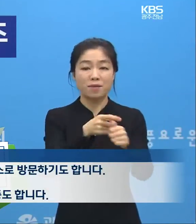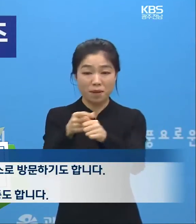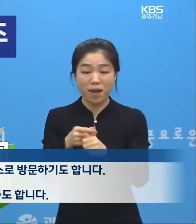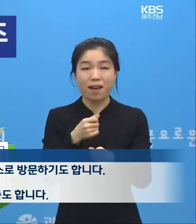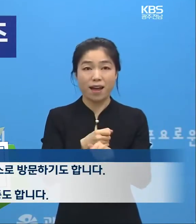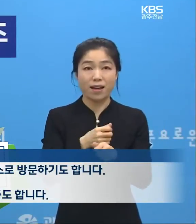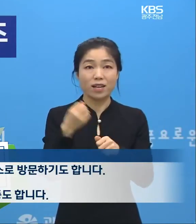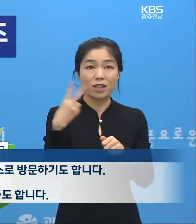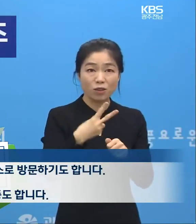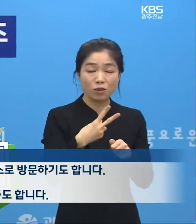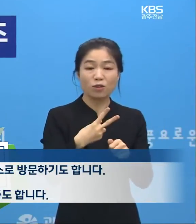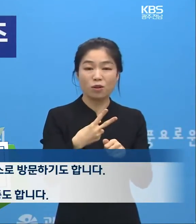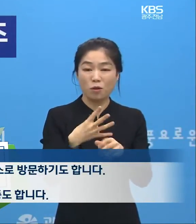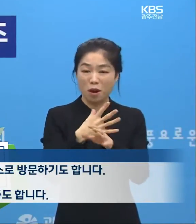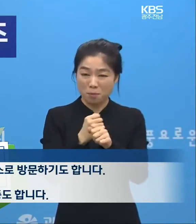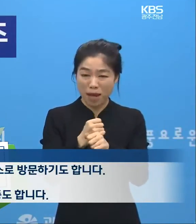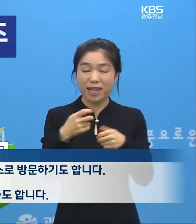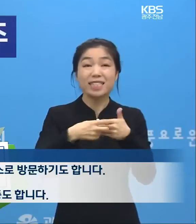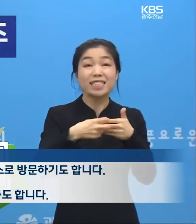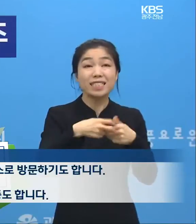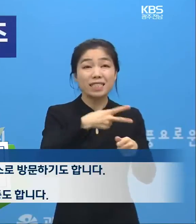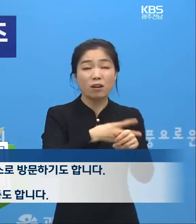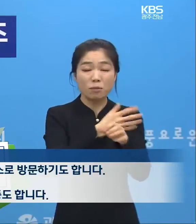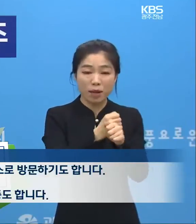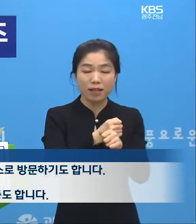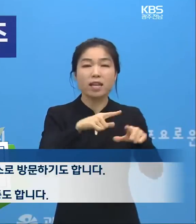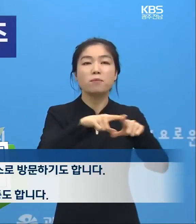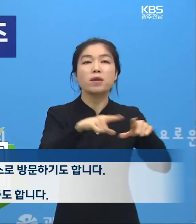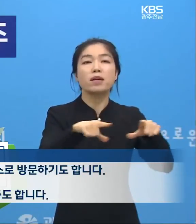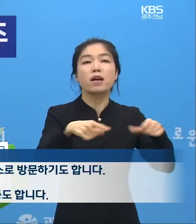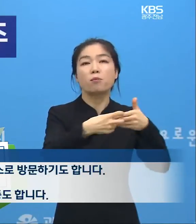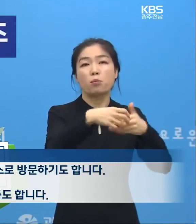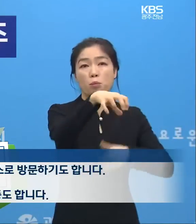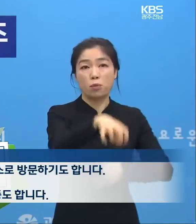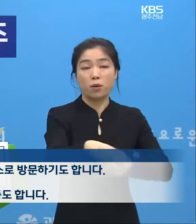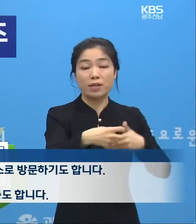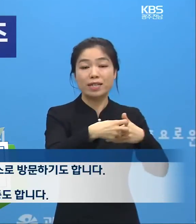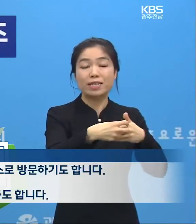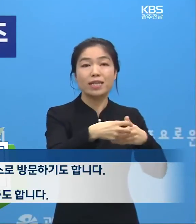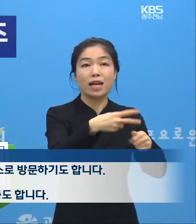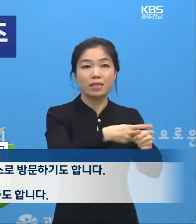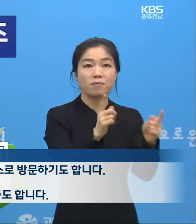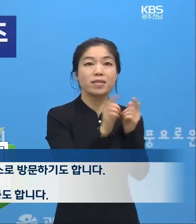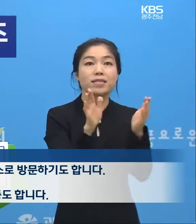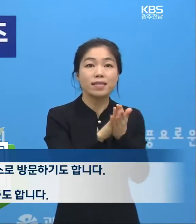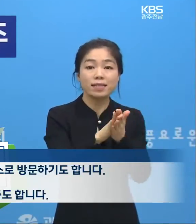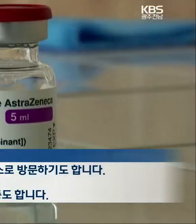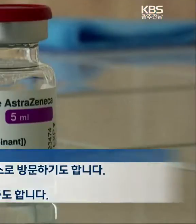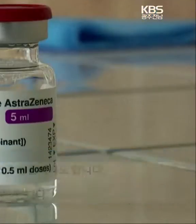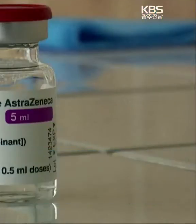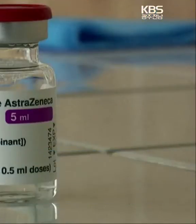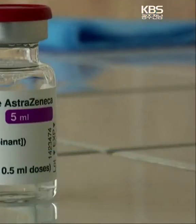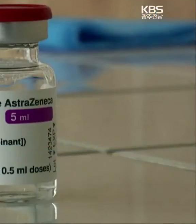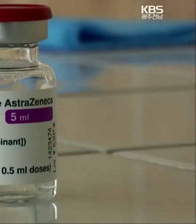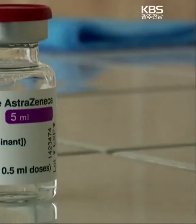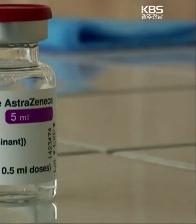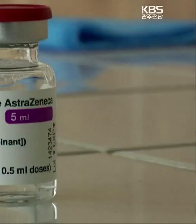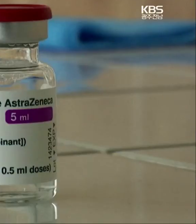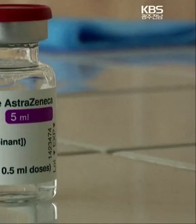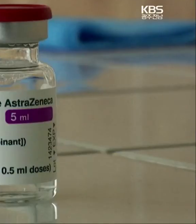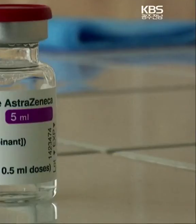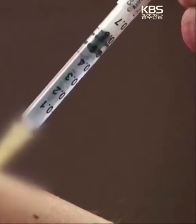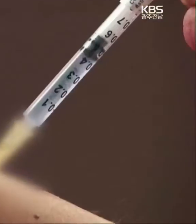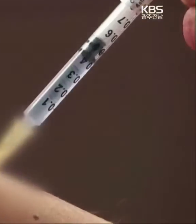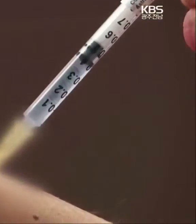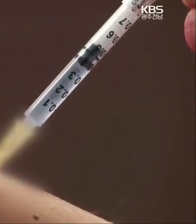또 촉탁이하고 협약을 맺은 경우는 민간 의료기관의 그 의사 선생님들이 직접 가서 접종도 합니다. 대상자에게는 하루